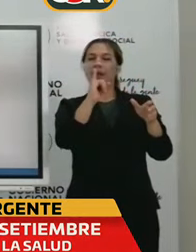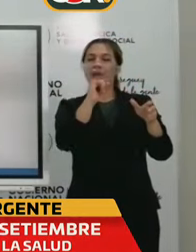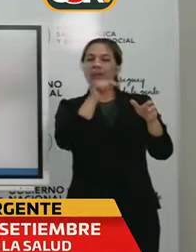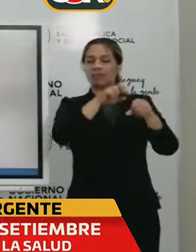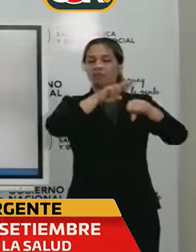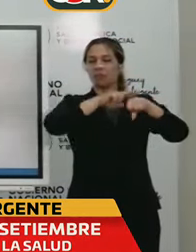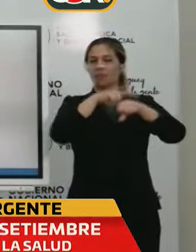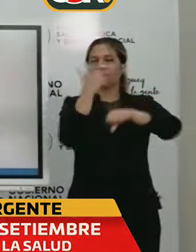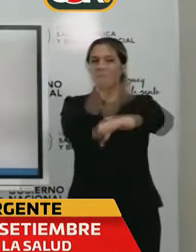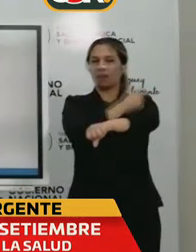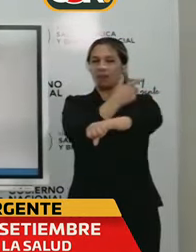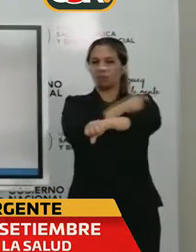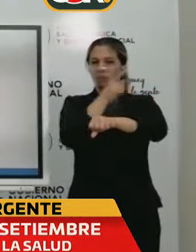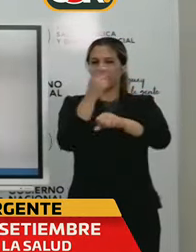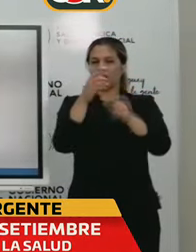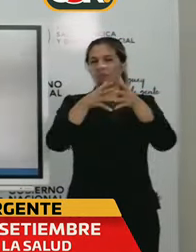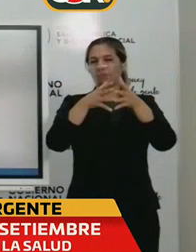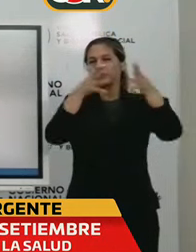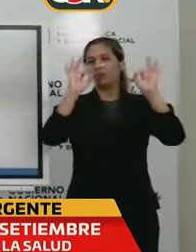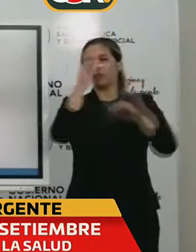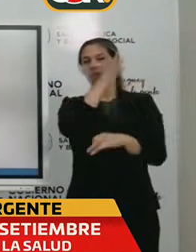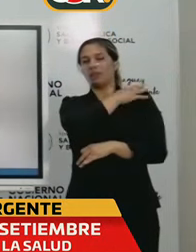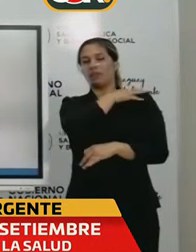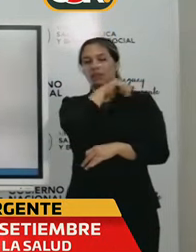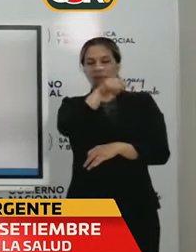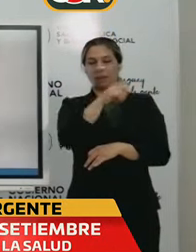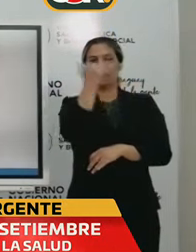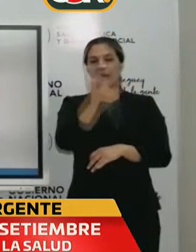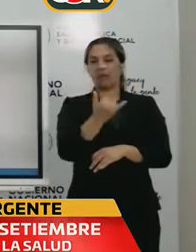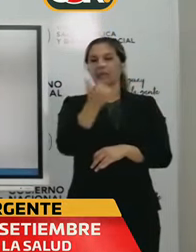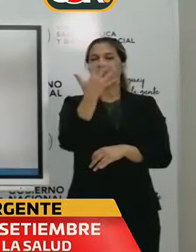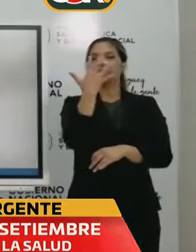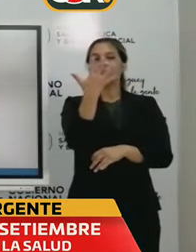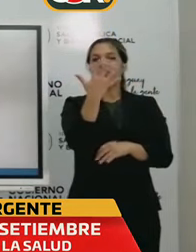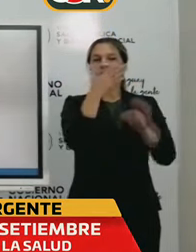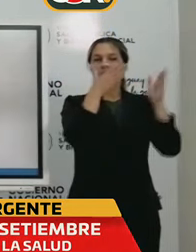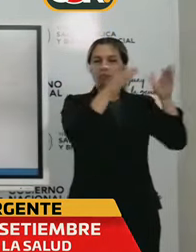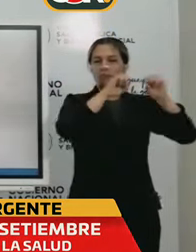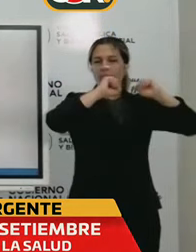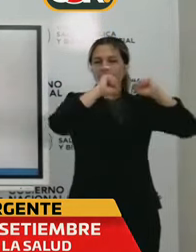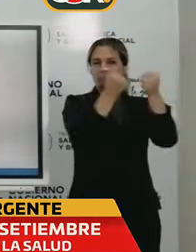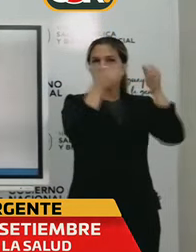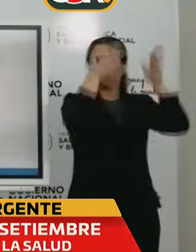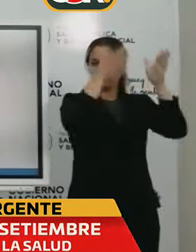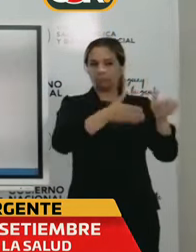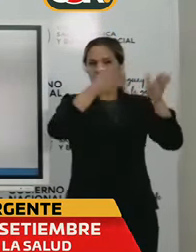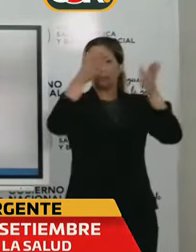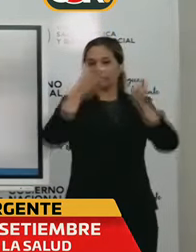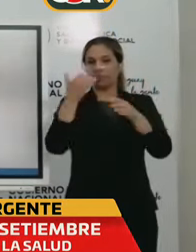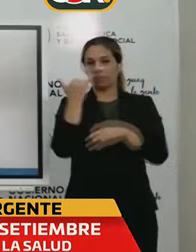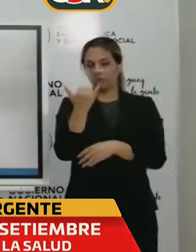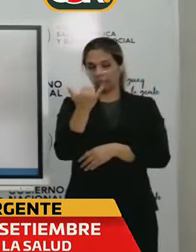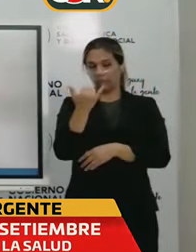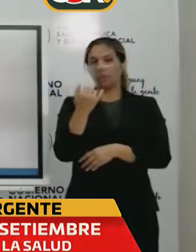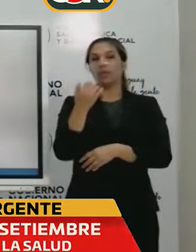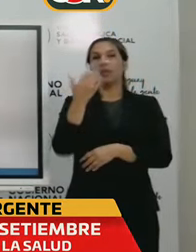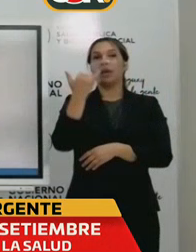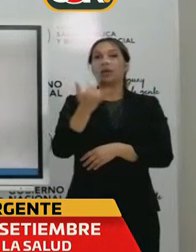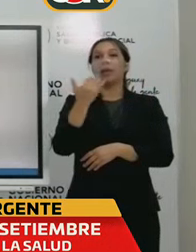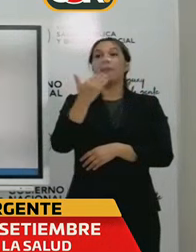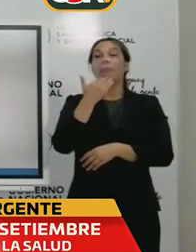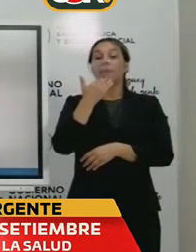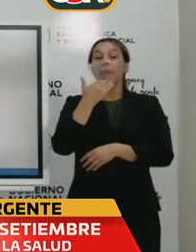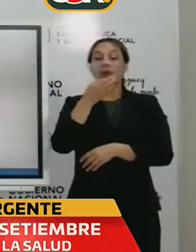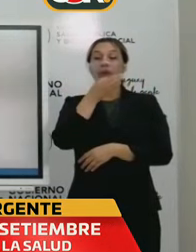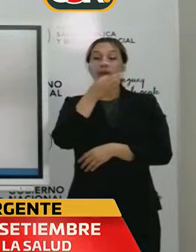cinco grandes centros de depósito con refrigeradores. Vamos a tener que, como va a ser priorizado para